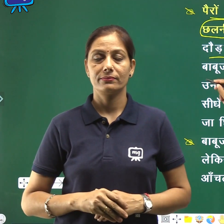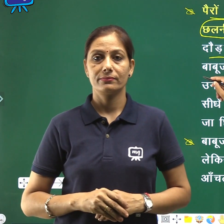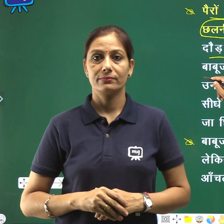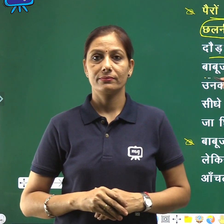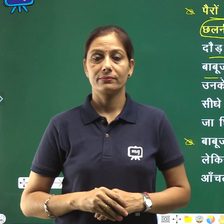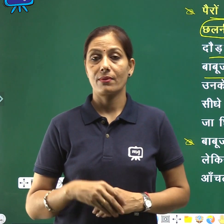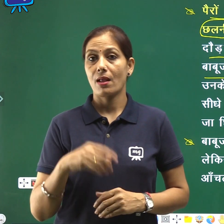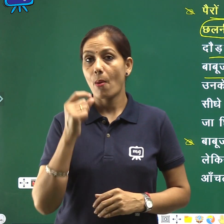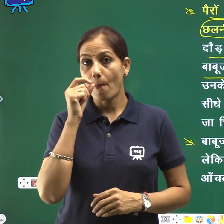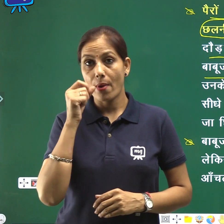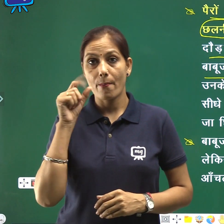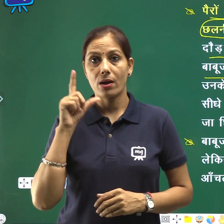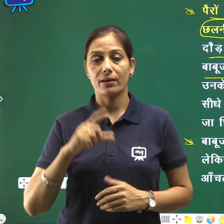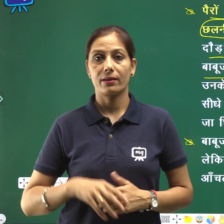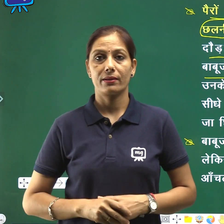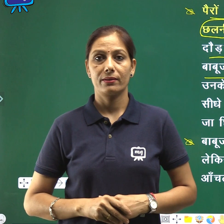बाबूजी के